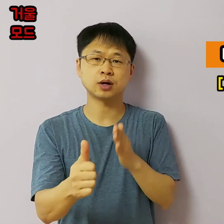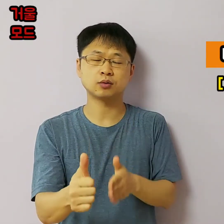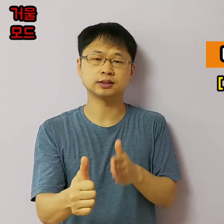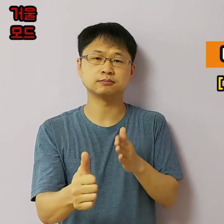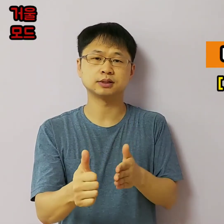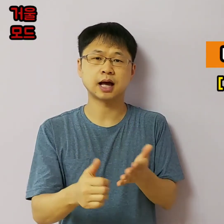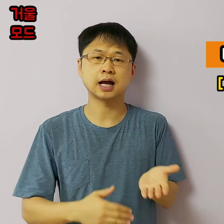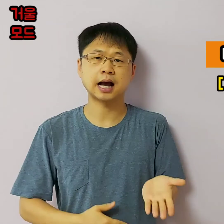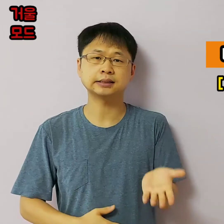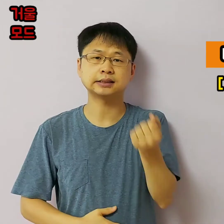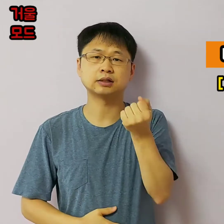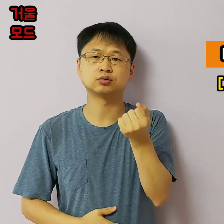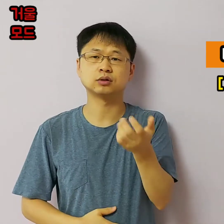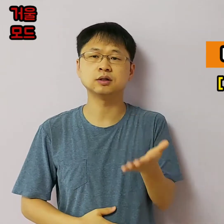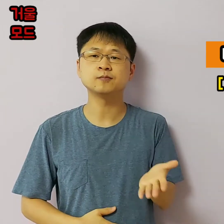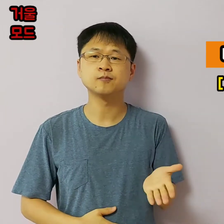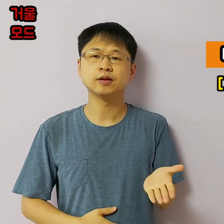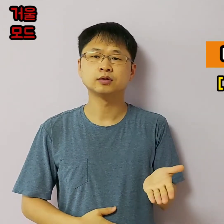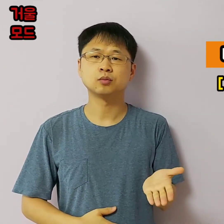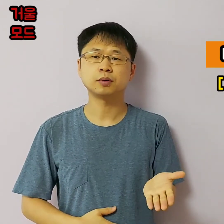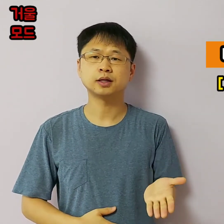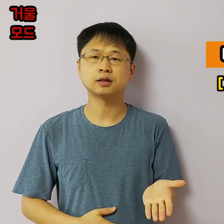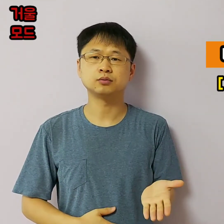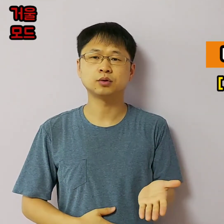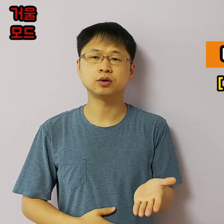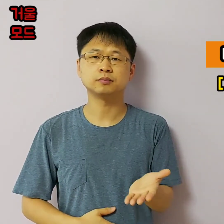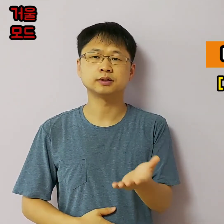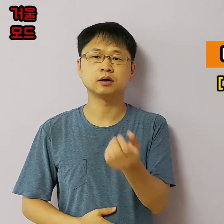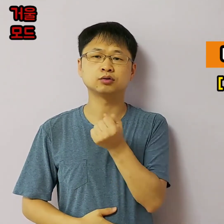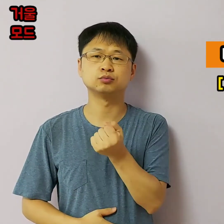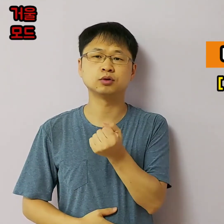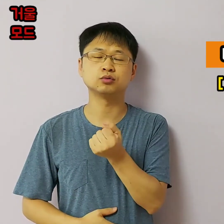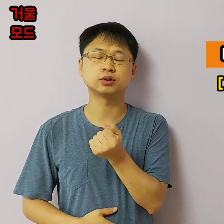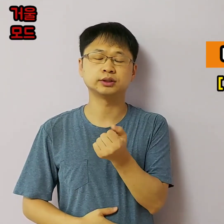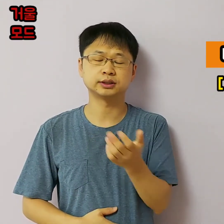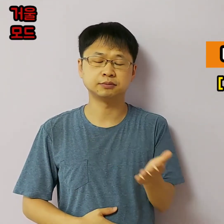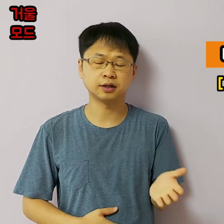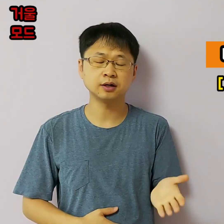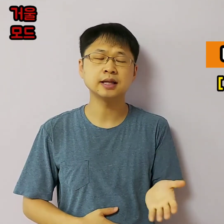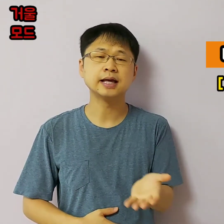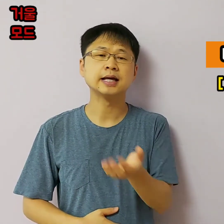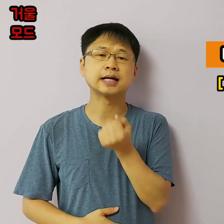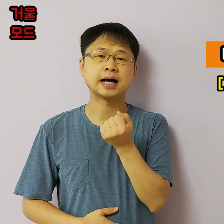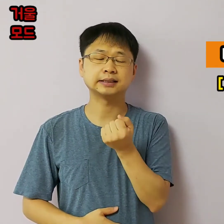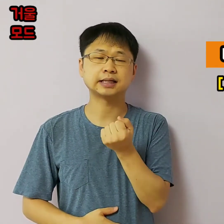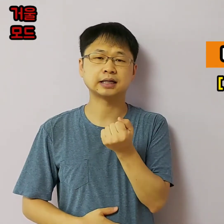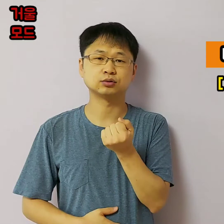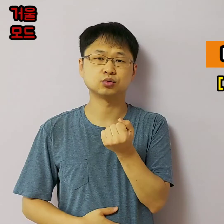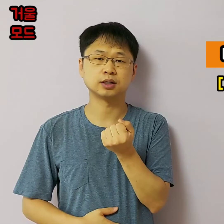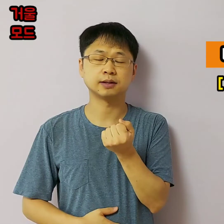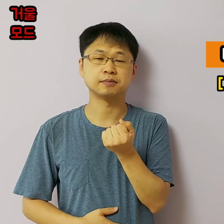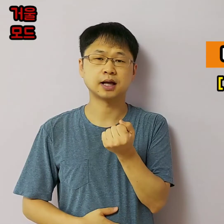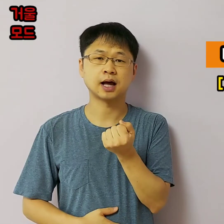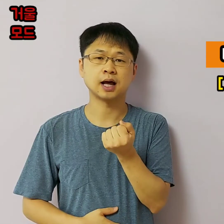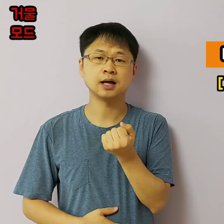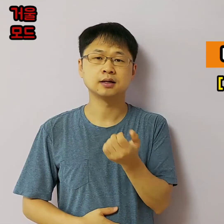라고 했습니다. 가지다는 수어는 손바닥을 위로 올리면서 주먹을 움켜쥐시면 가지다라는 수어가 됩니다.